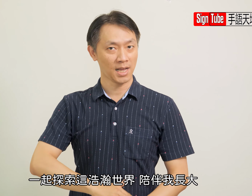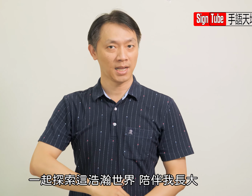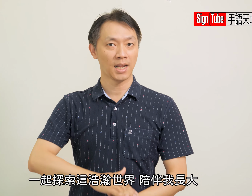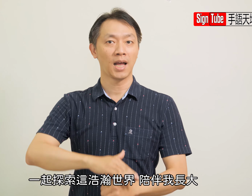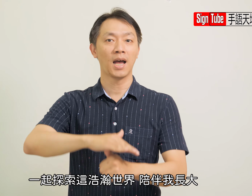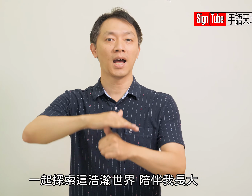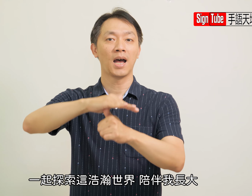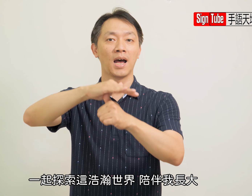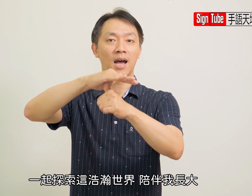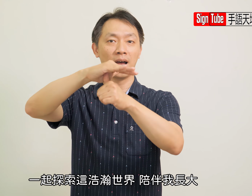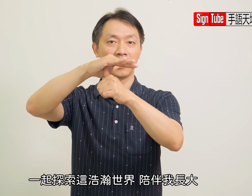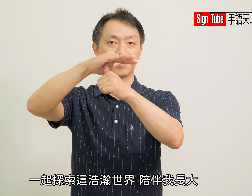长大。